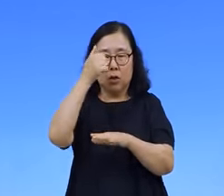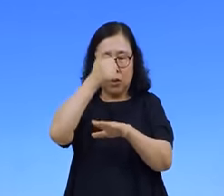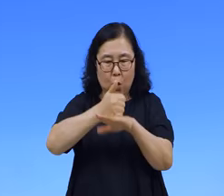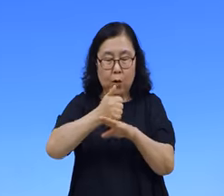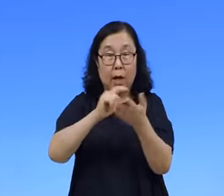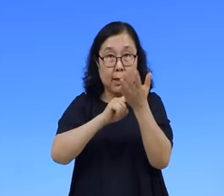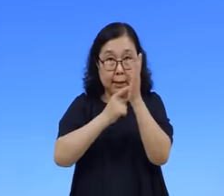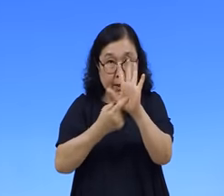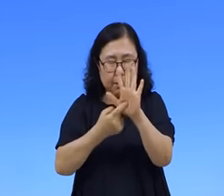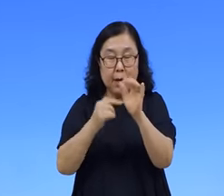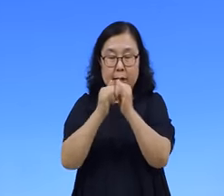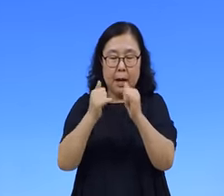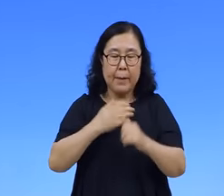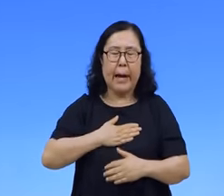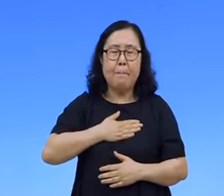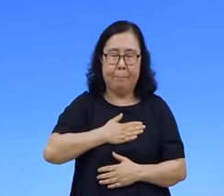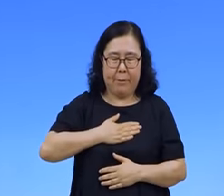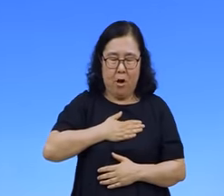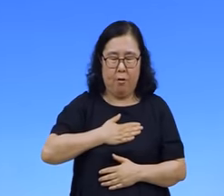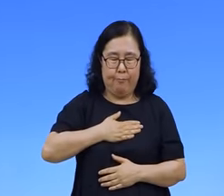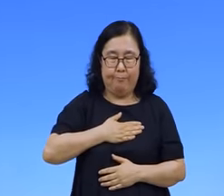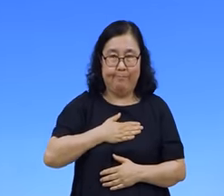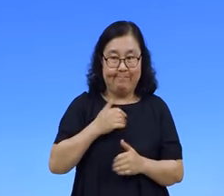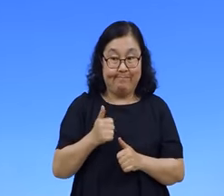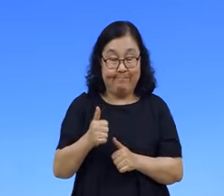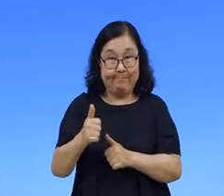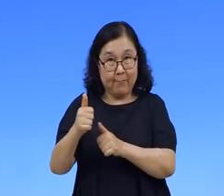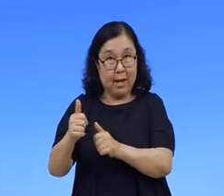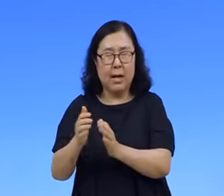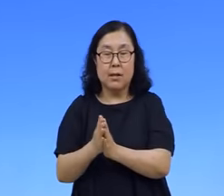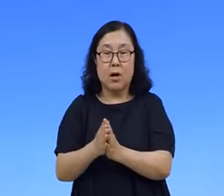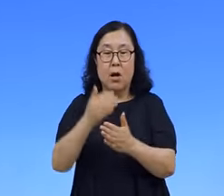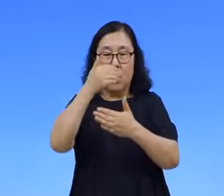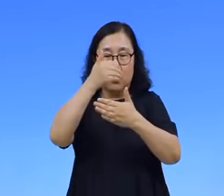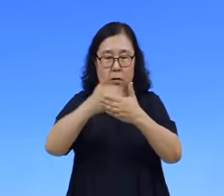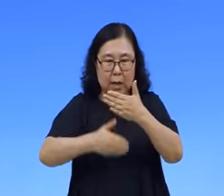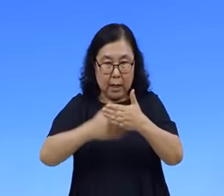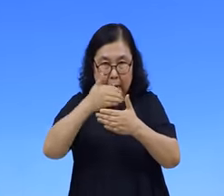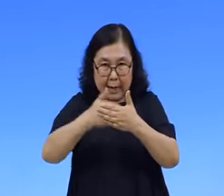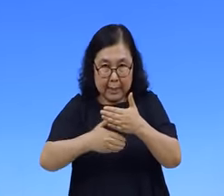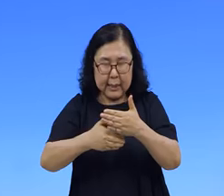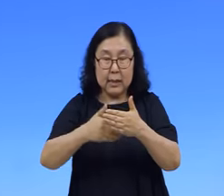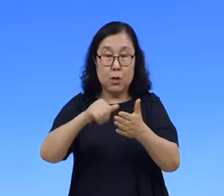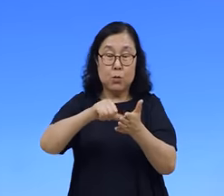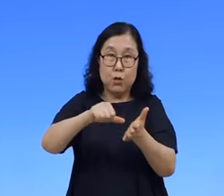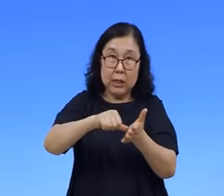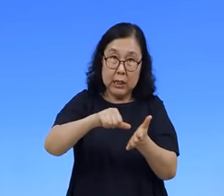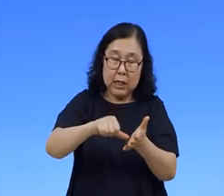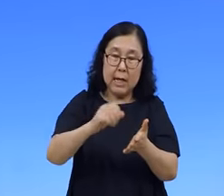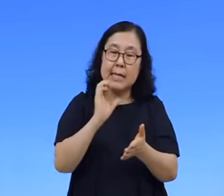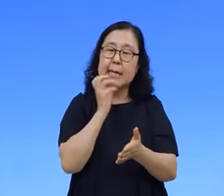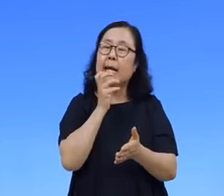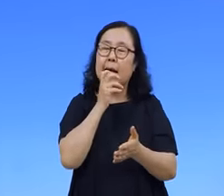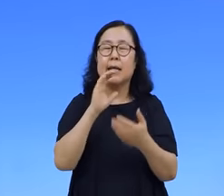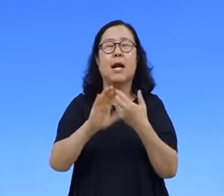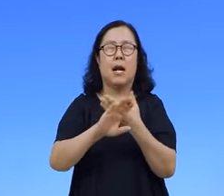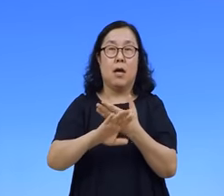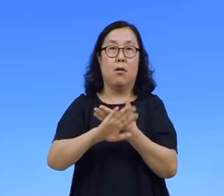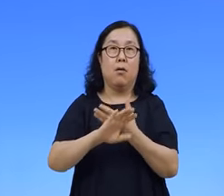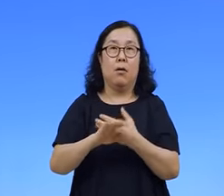그 사람의 감정 상태에 따라 가지고 이 침 전부의 색깔이 다르더라. 이것도 참